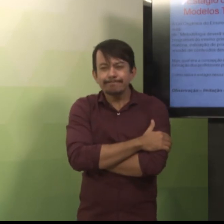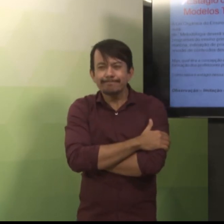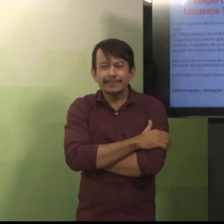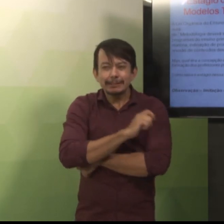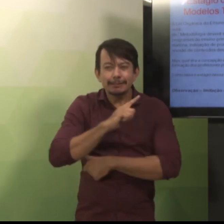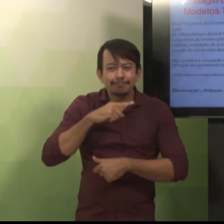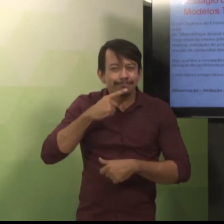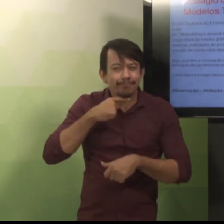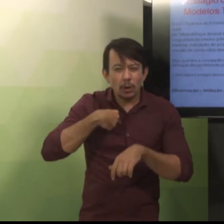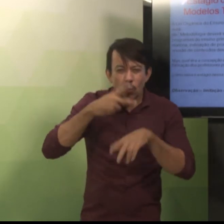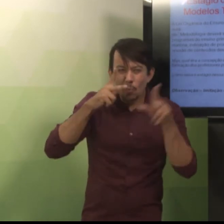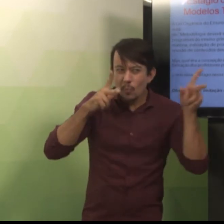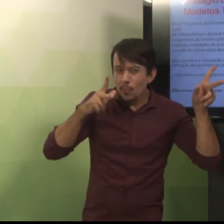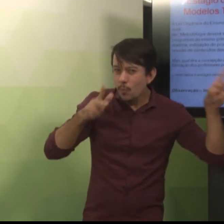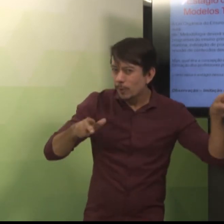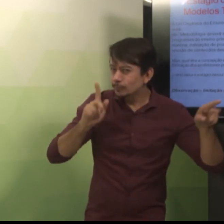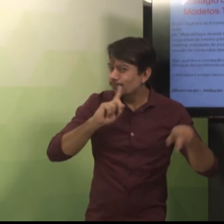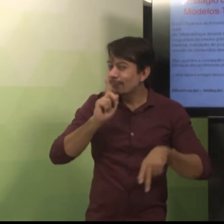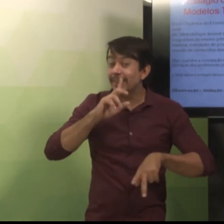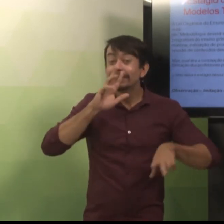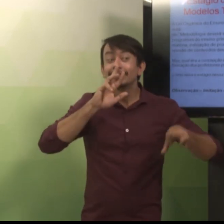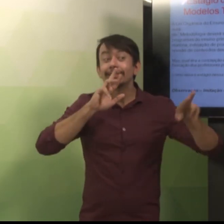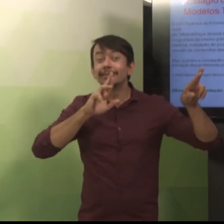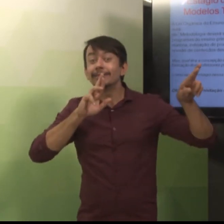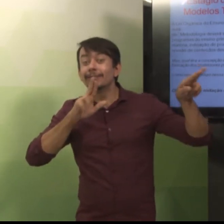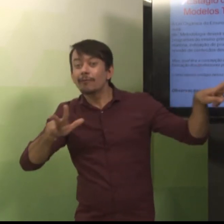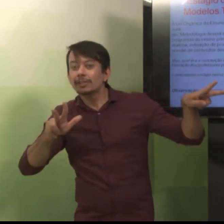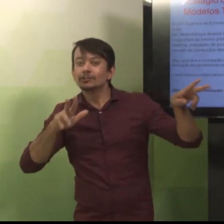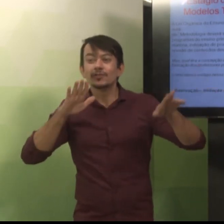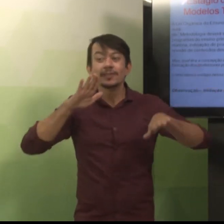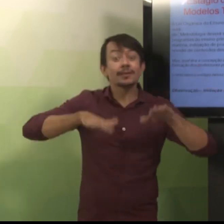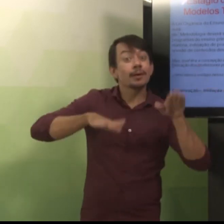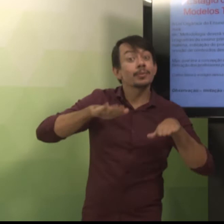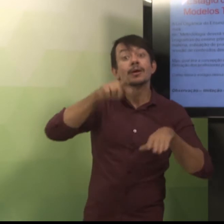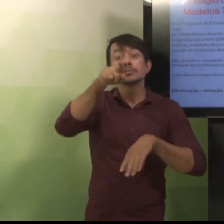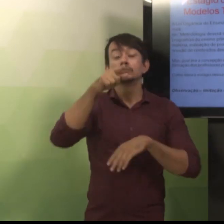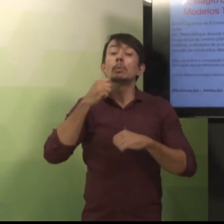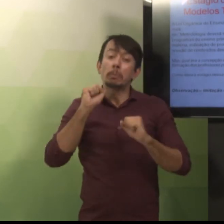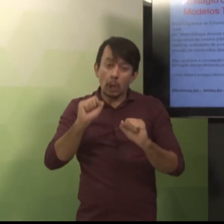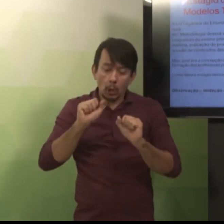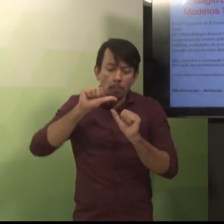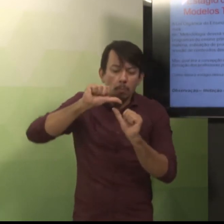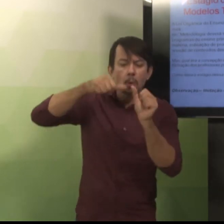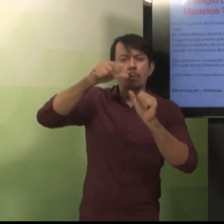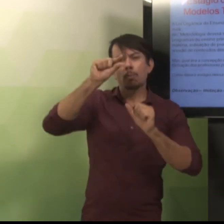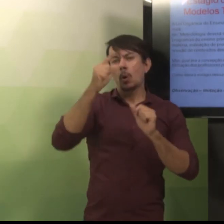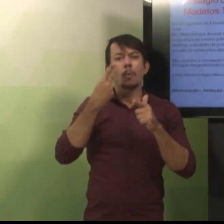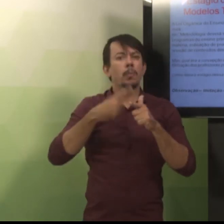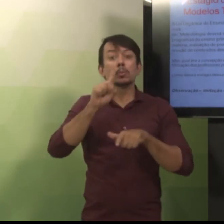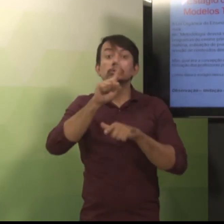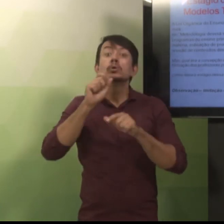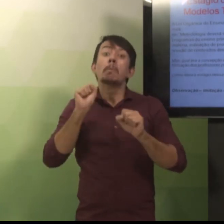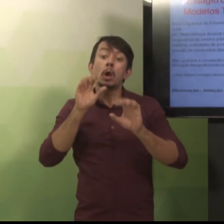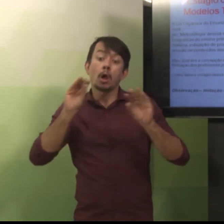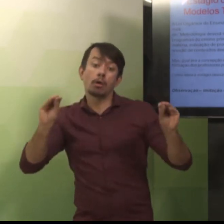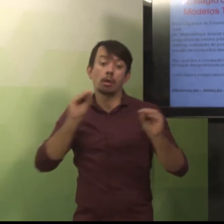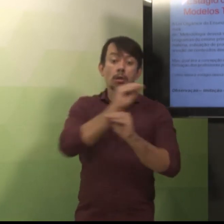alunos. Eram as mesmas dúvidas? Então, ia depender da situação. Se houve transformação ou